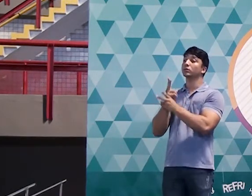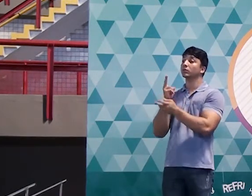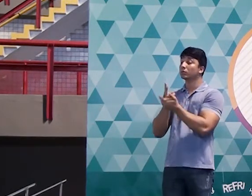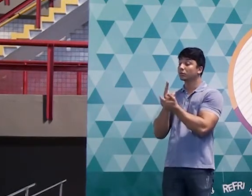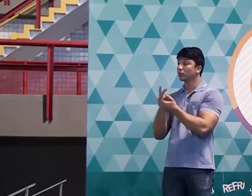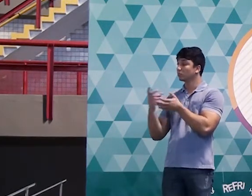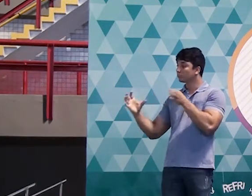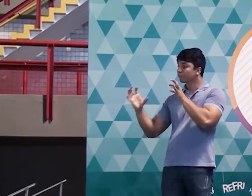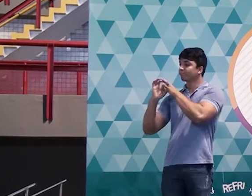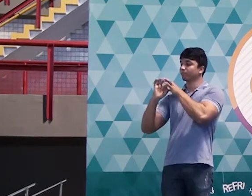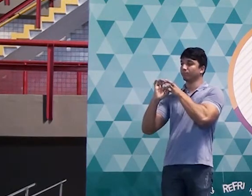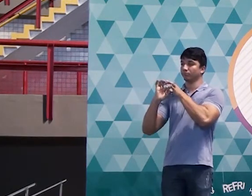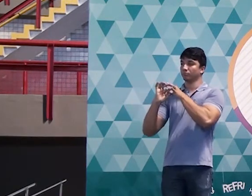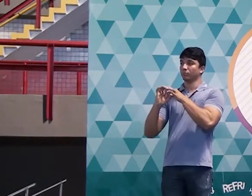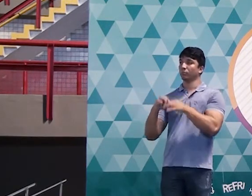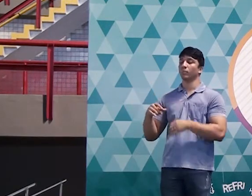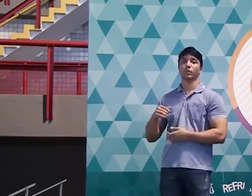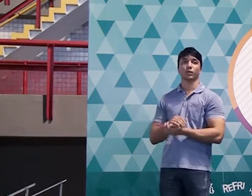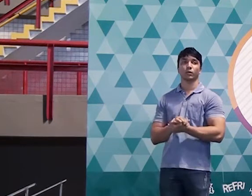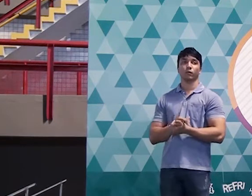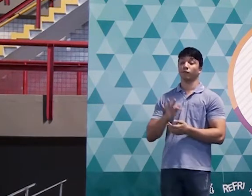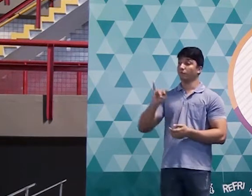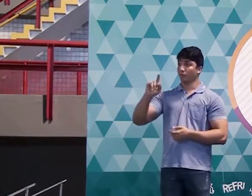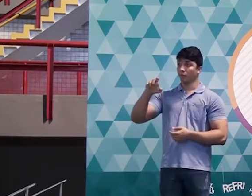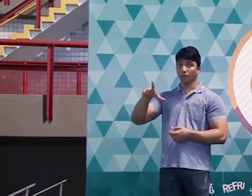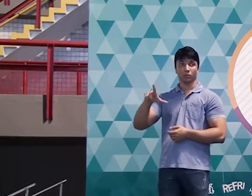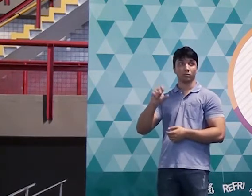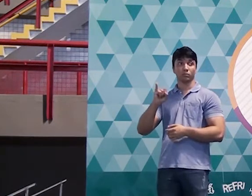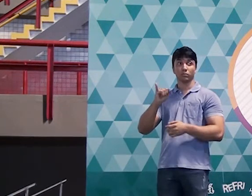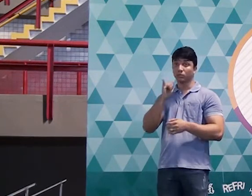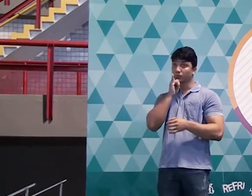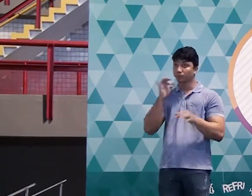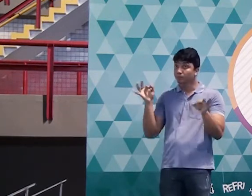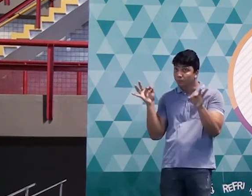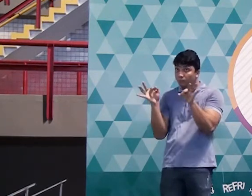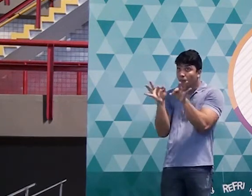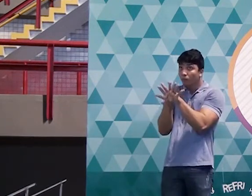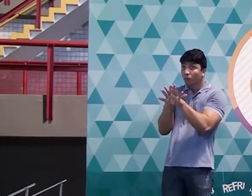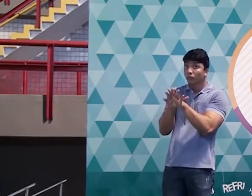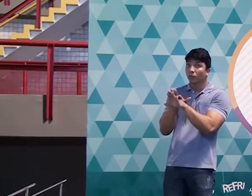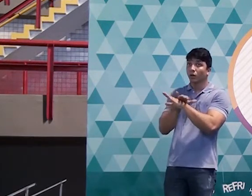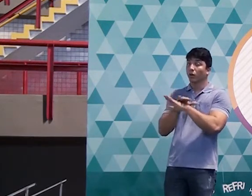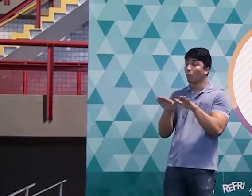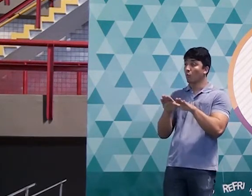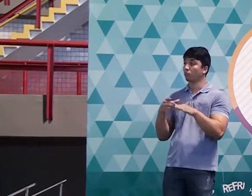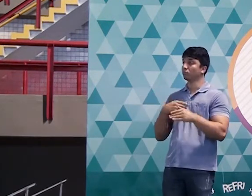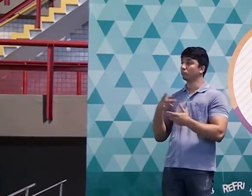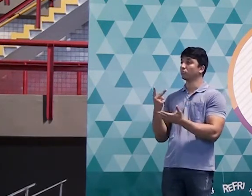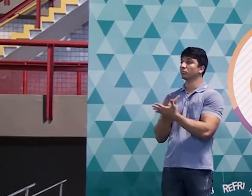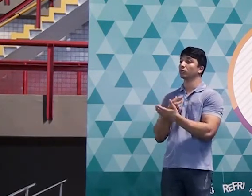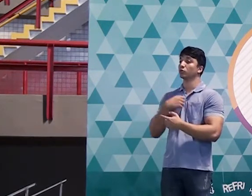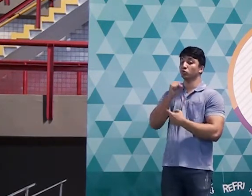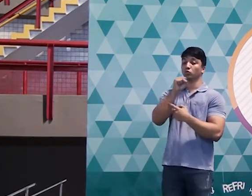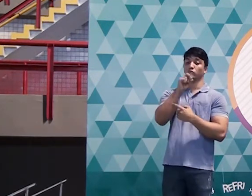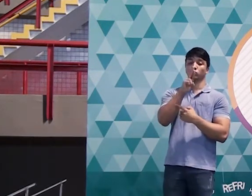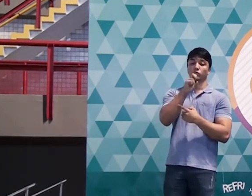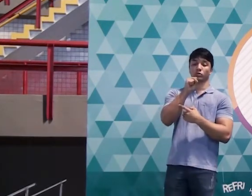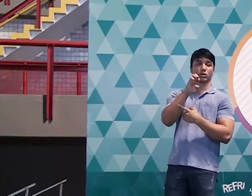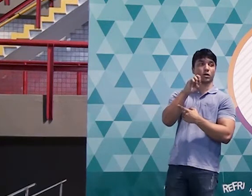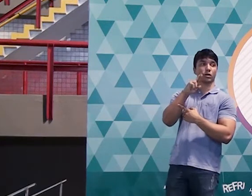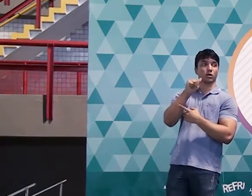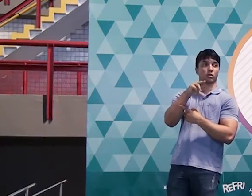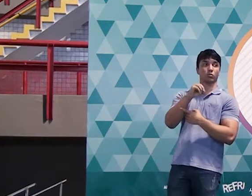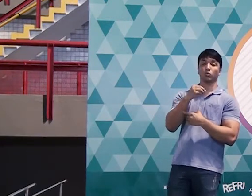ao suzerano. Quando a cerimônia acaba, o suzerano, que é o mais forte, vai dar